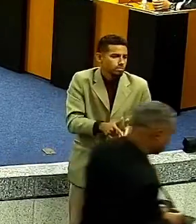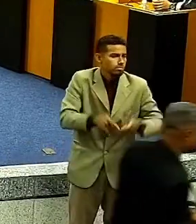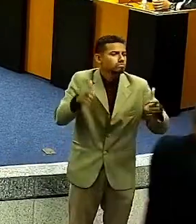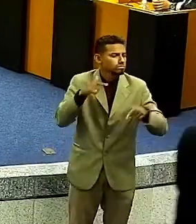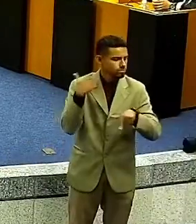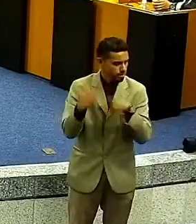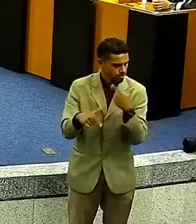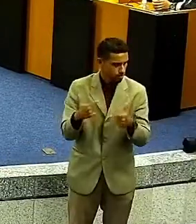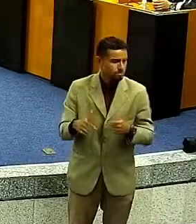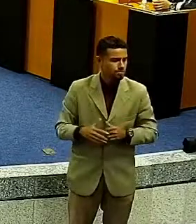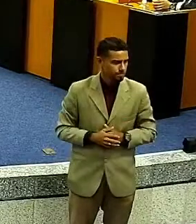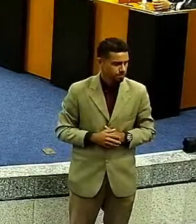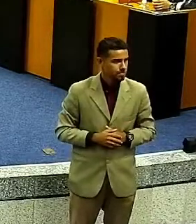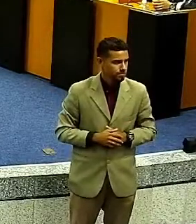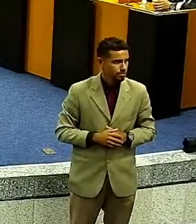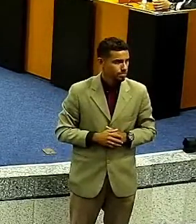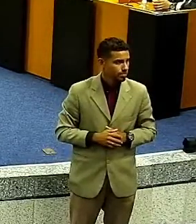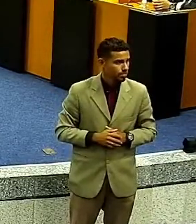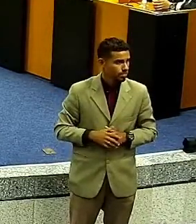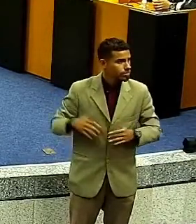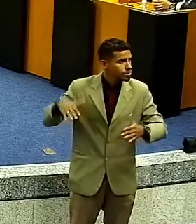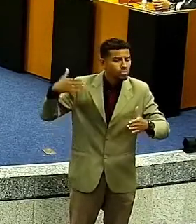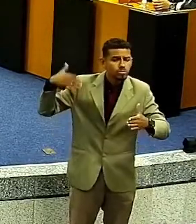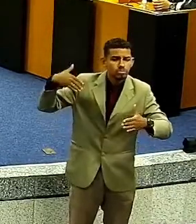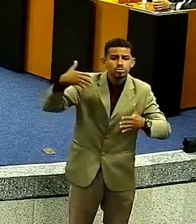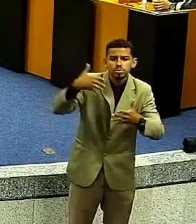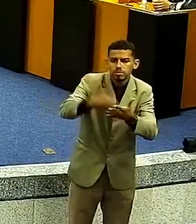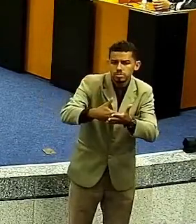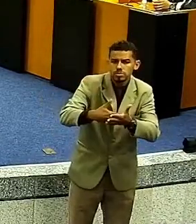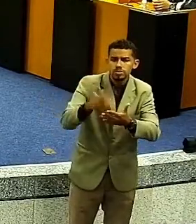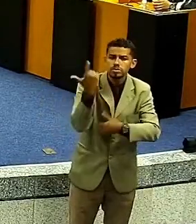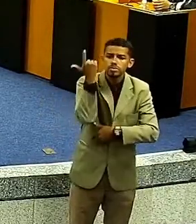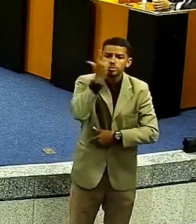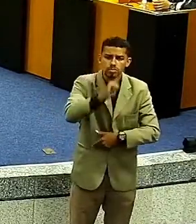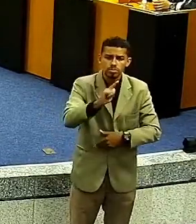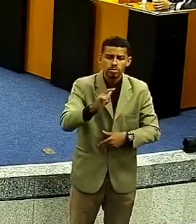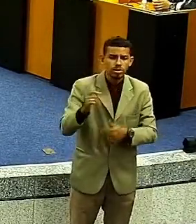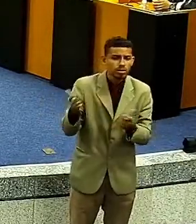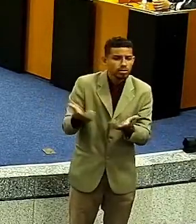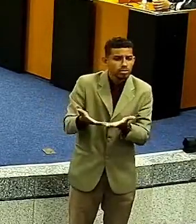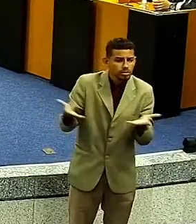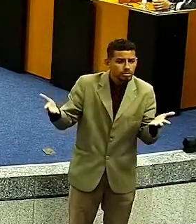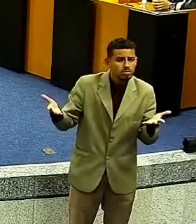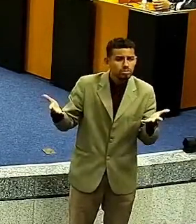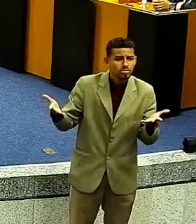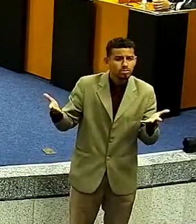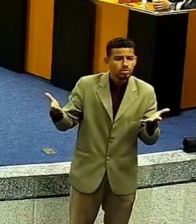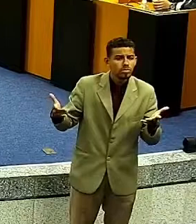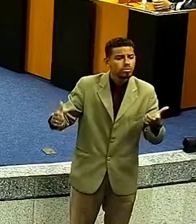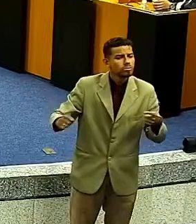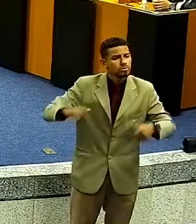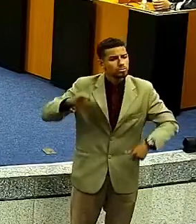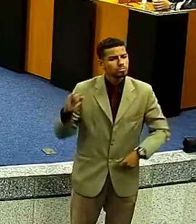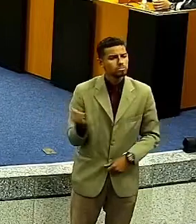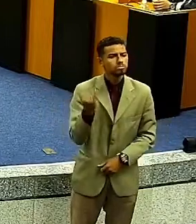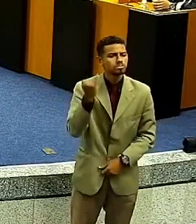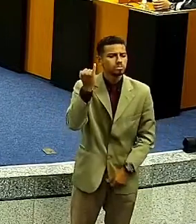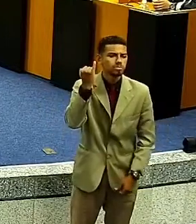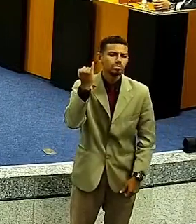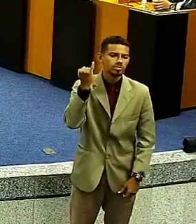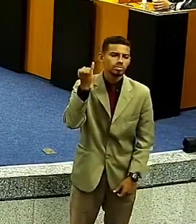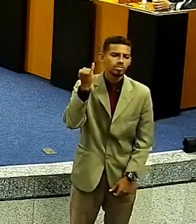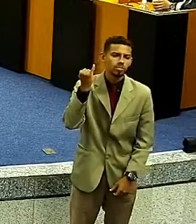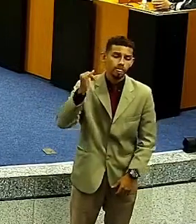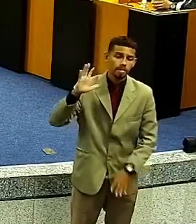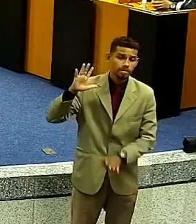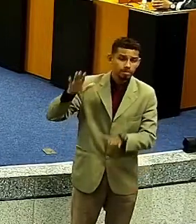trabalho cuja história o credencia a seu ungido a este poder para